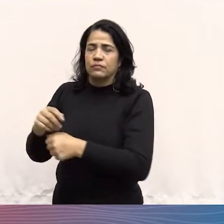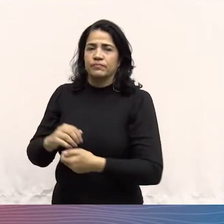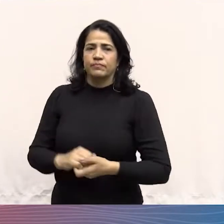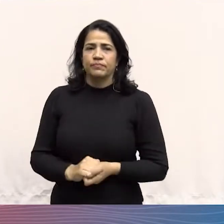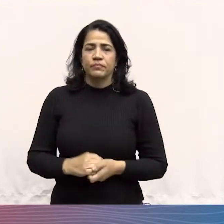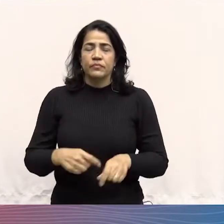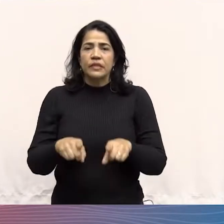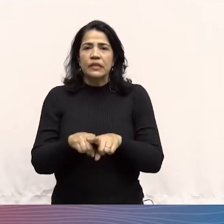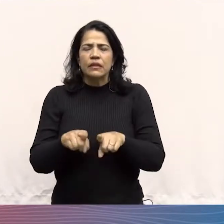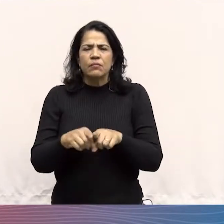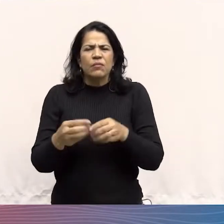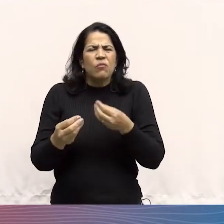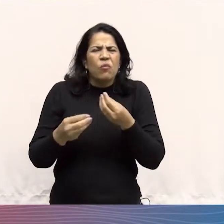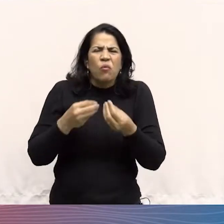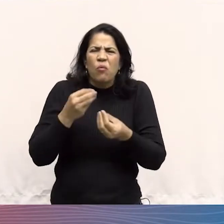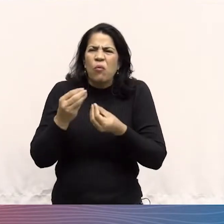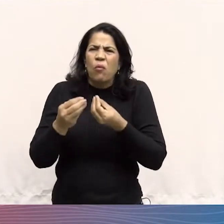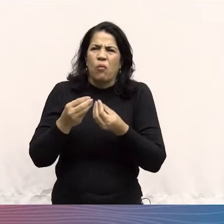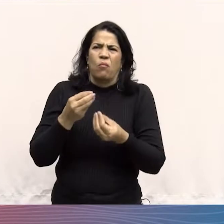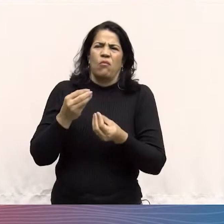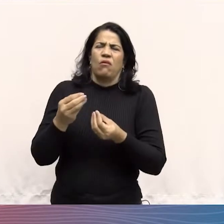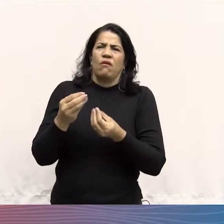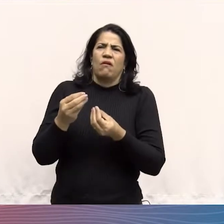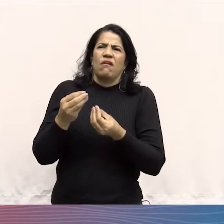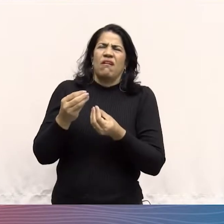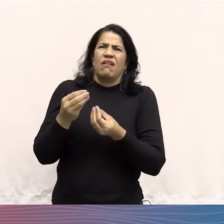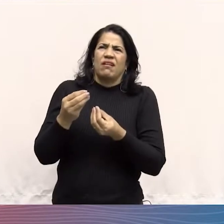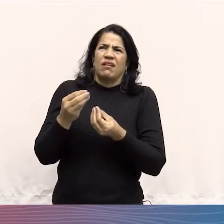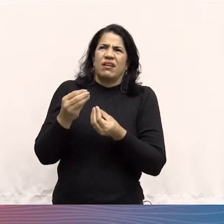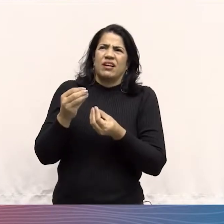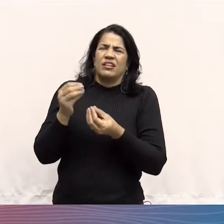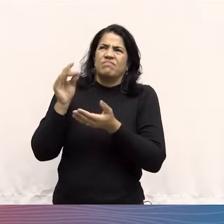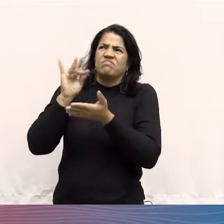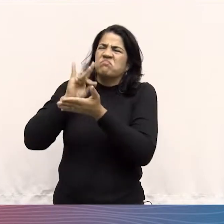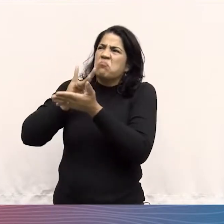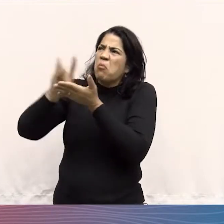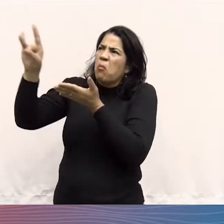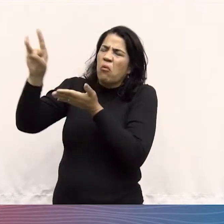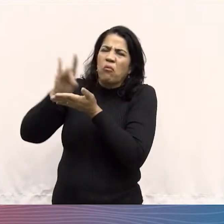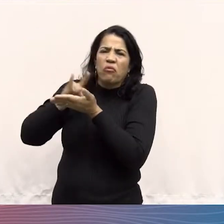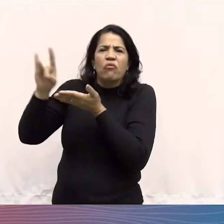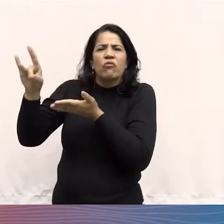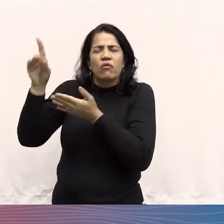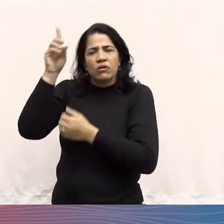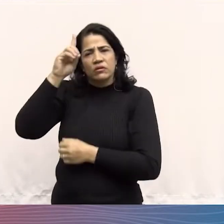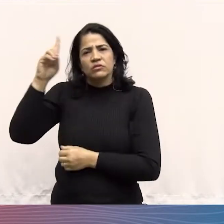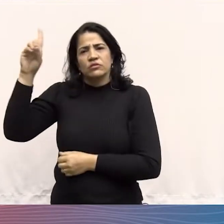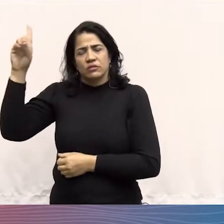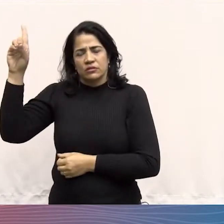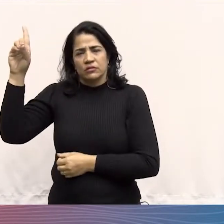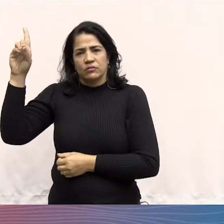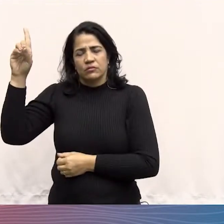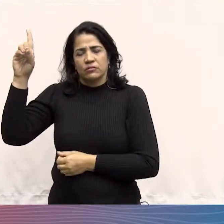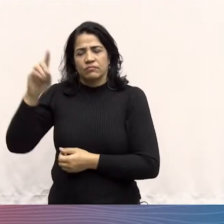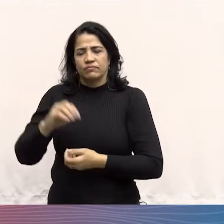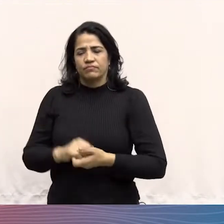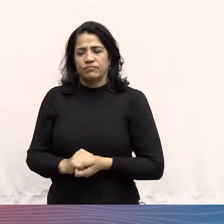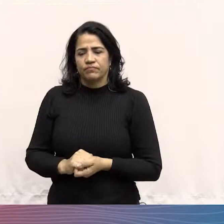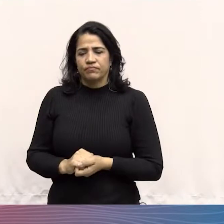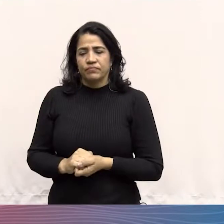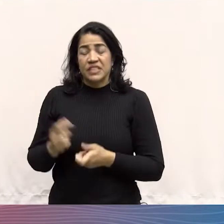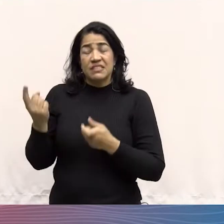se tornaram opositoras de Deus, contra Deus. Então nós temos que ir à